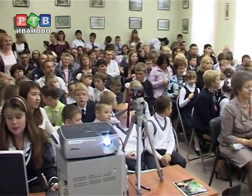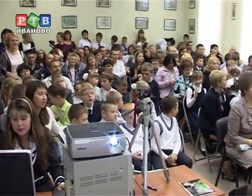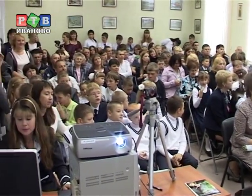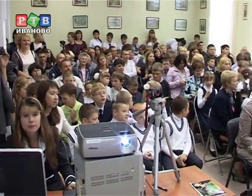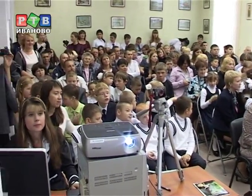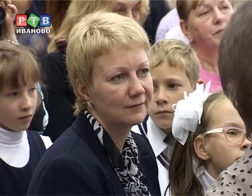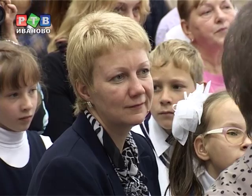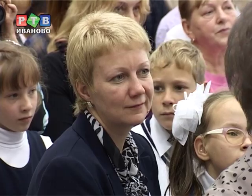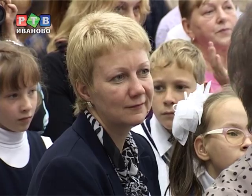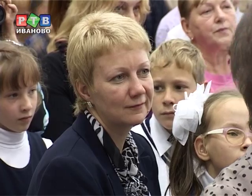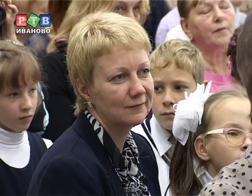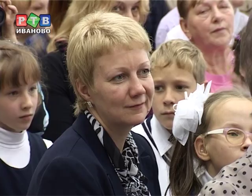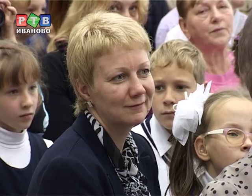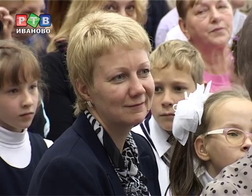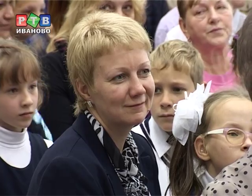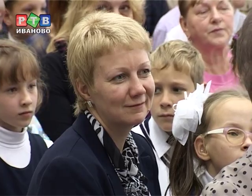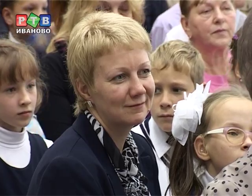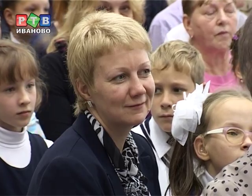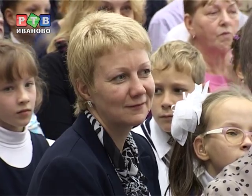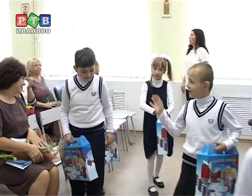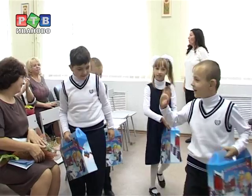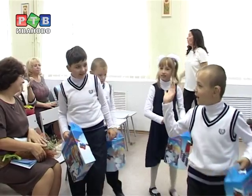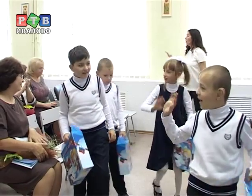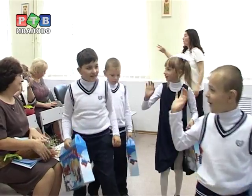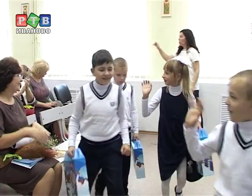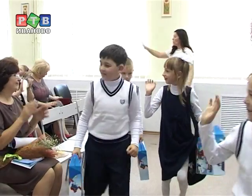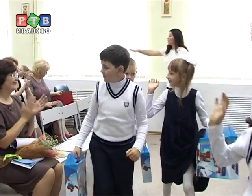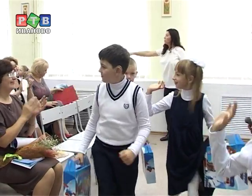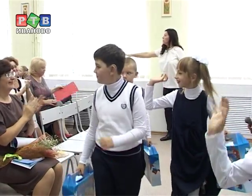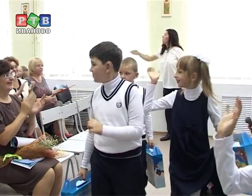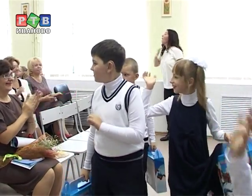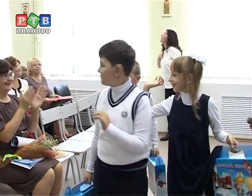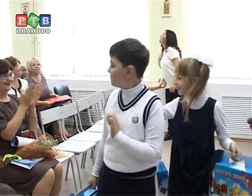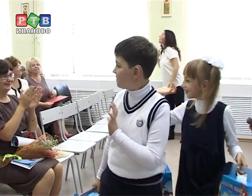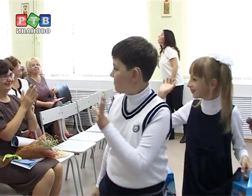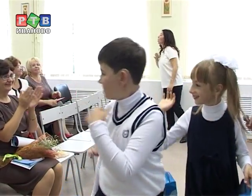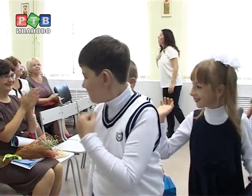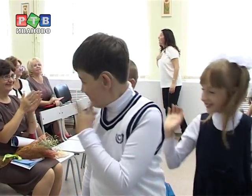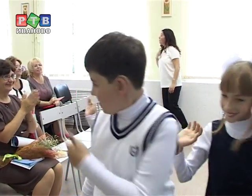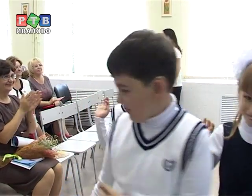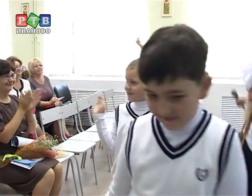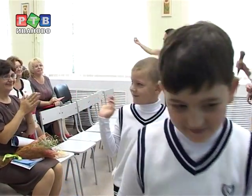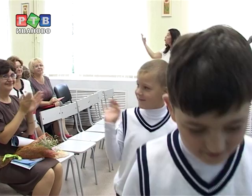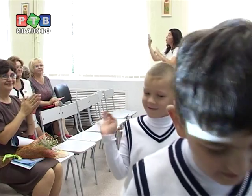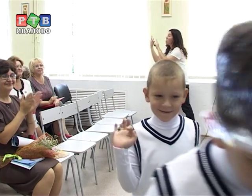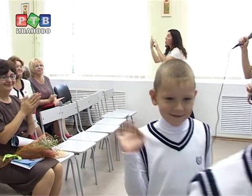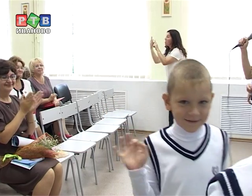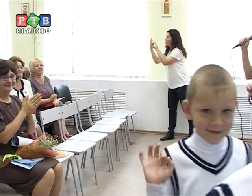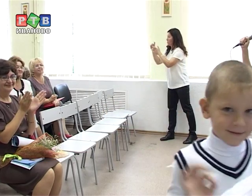из которых являются специалистами в области дефектологии и сурдопедагогики. Важным этапом развития слухового восприятия ребенка